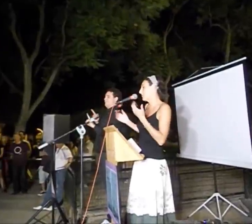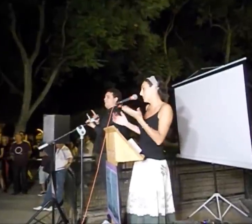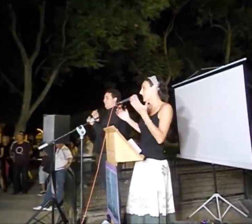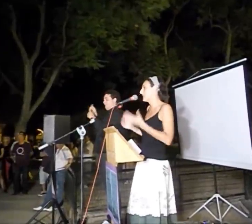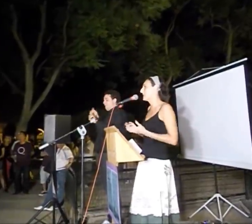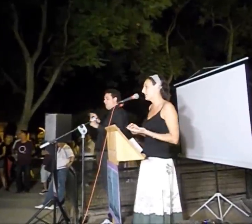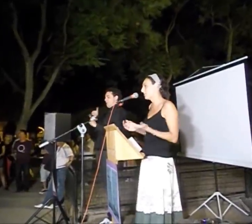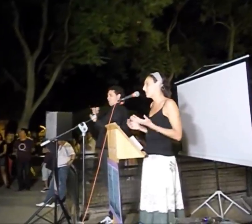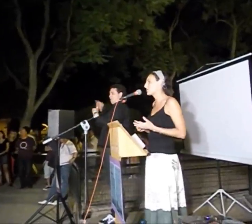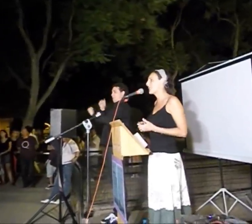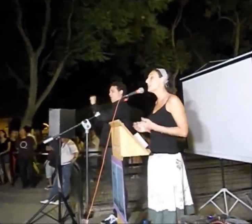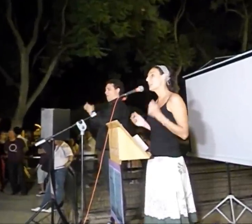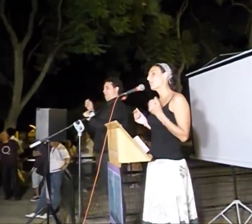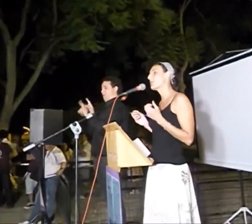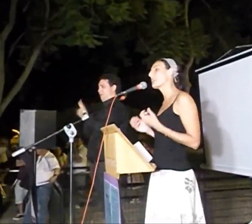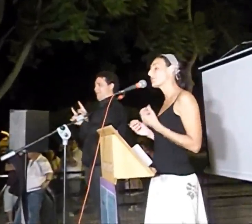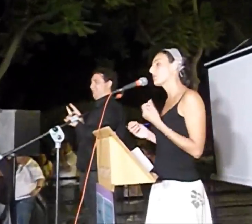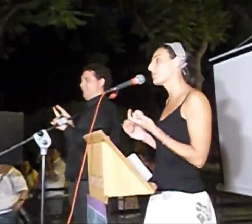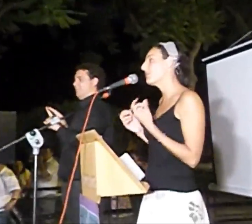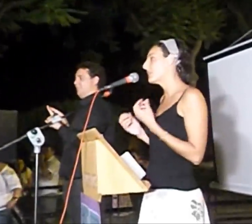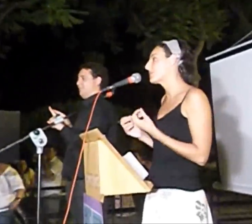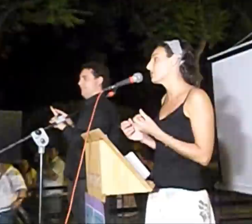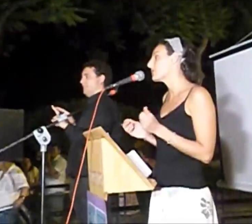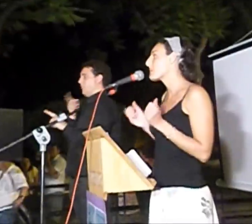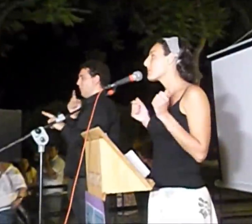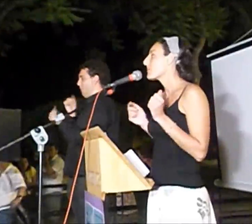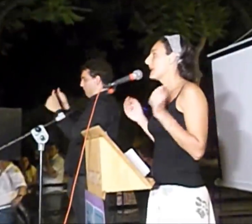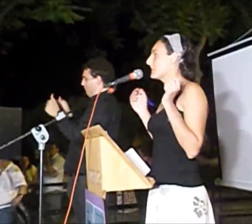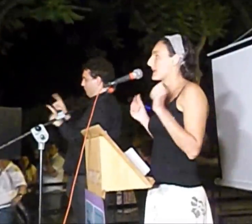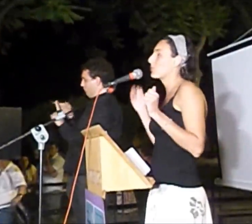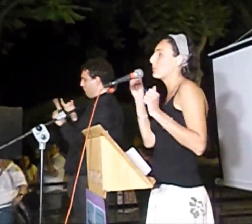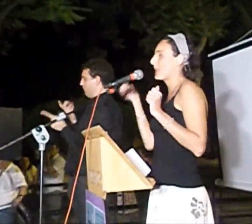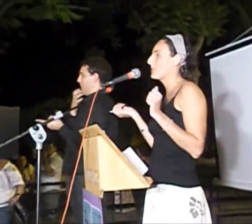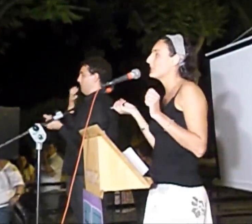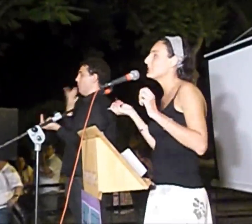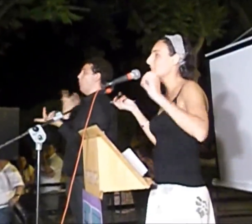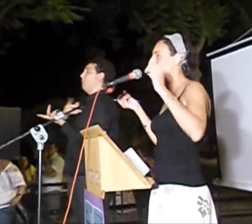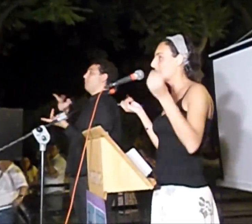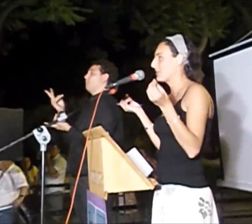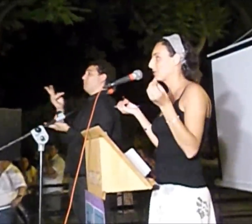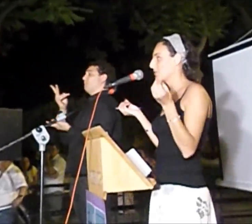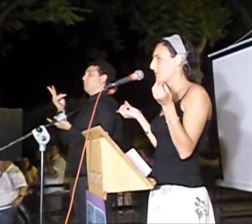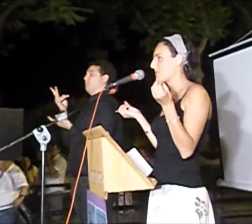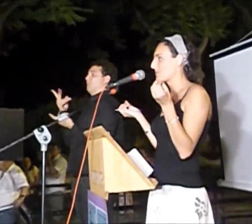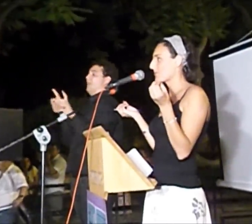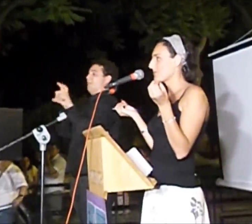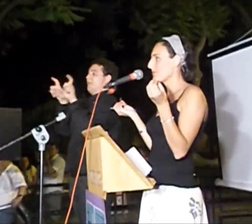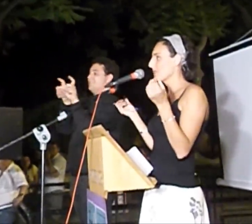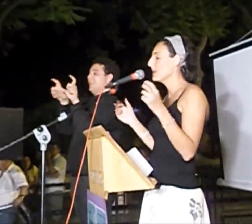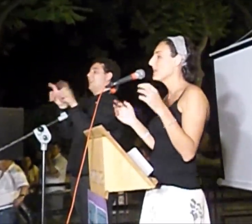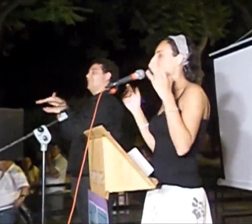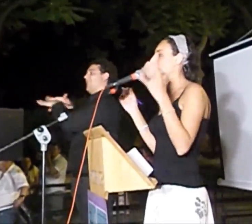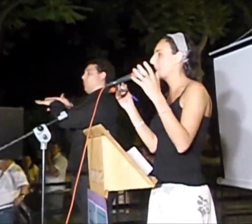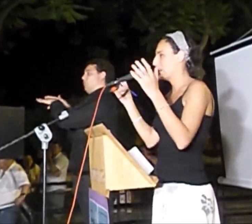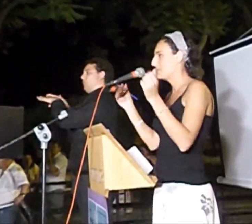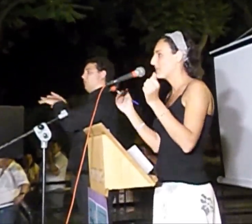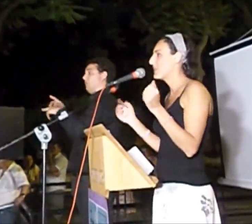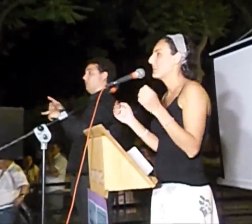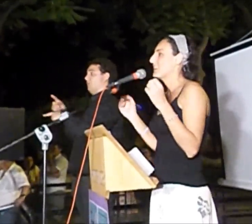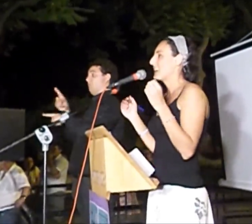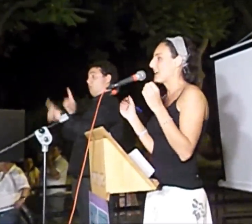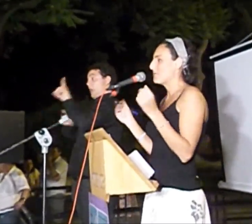el planteamiento tiene cosa la forma de resolver conflictos entre corporaciones y estados de